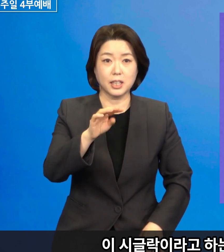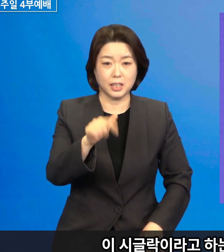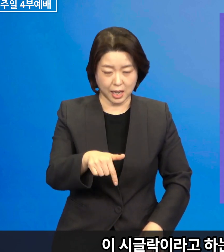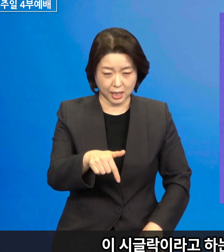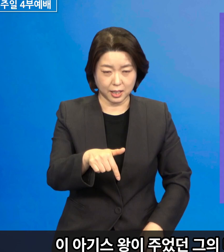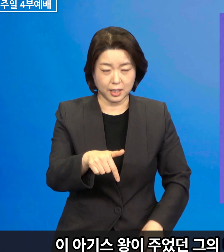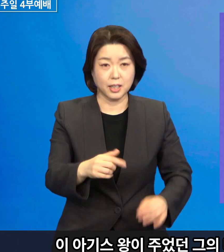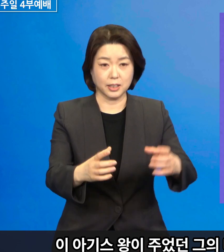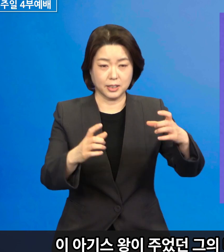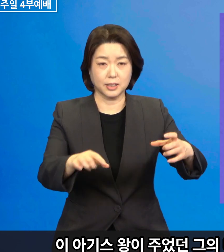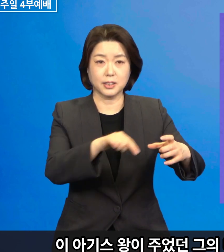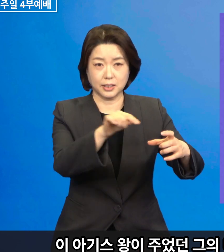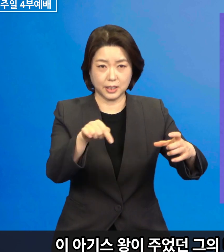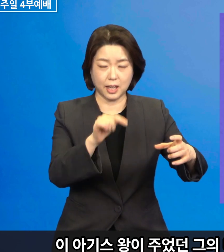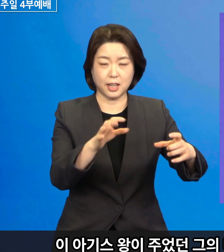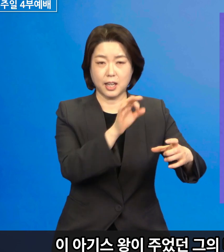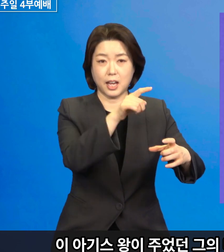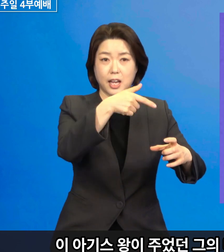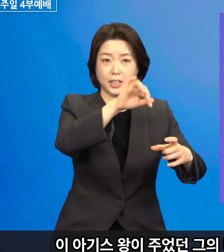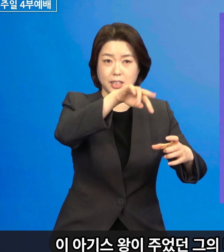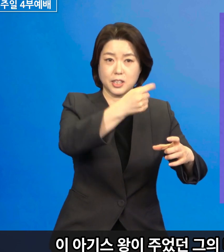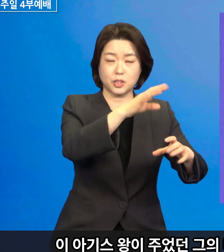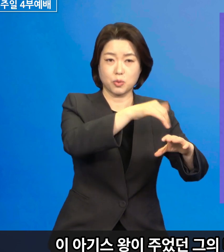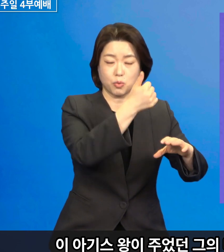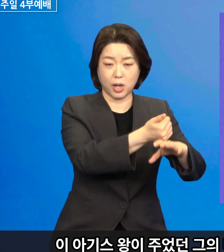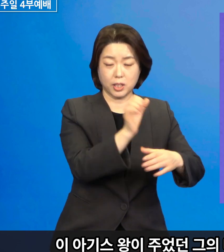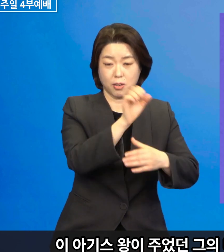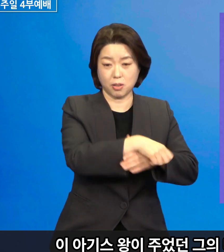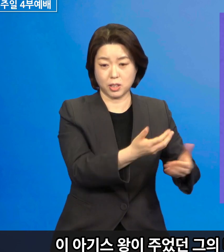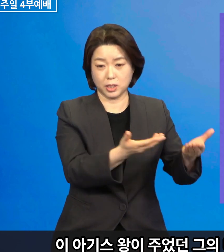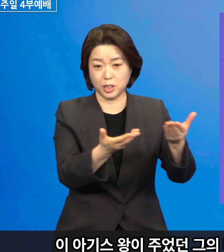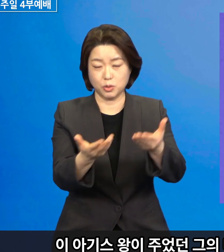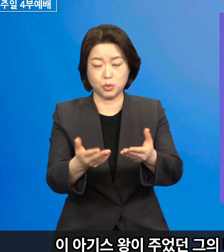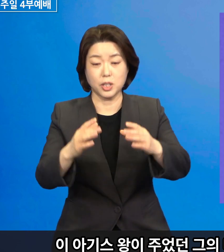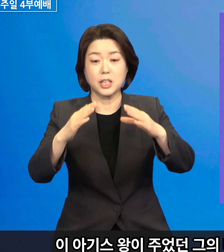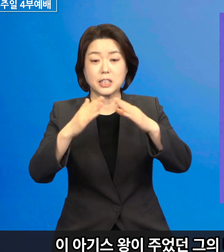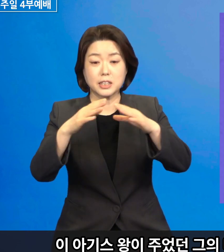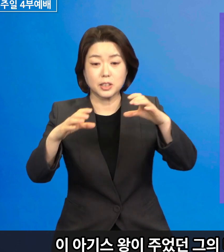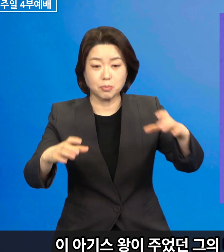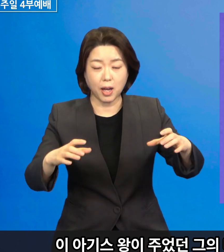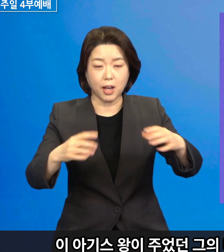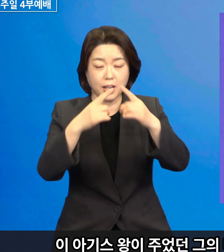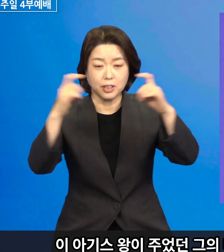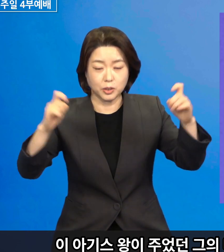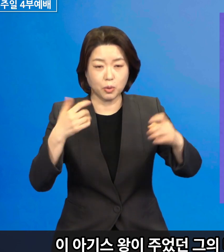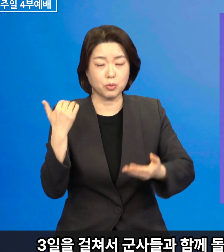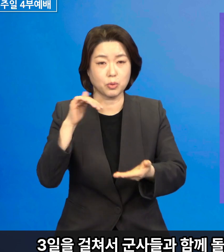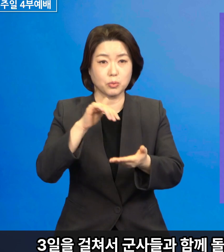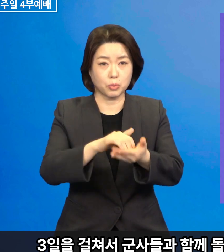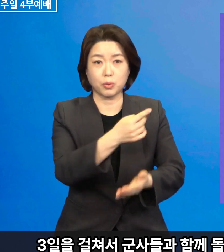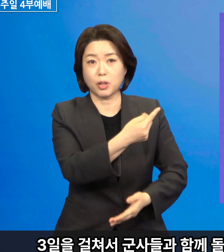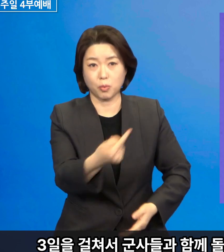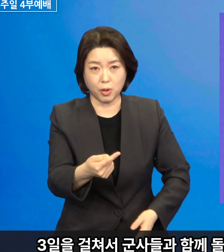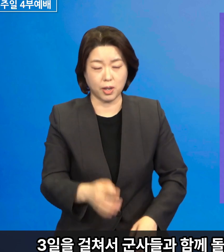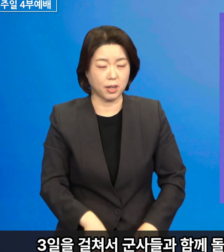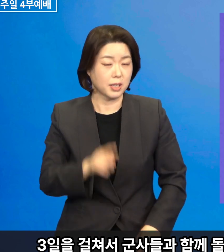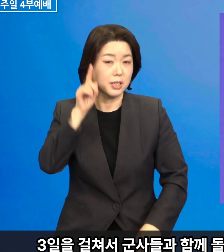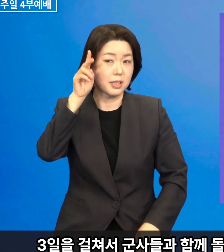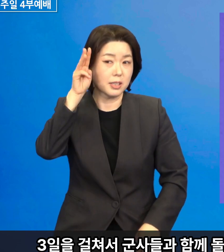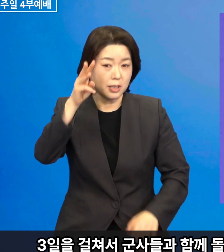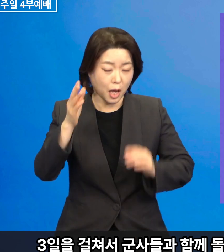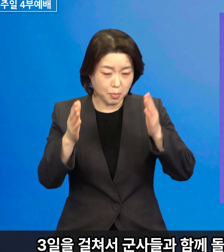땅이긴 하지만 이 아기스 왕이 주었던 그의 마을로, 성으로 돌아오게 됩니다. 3일을